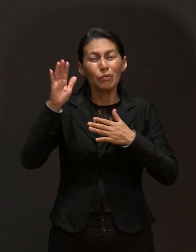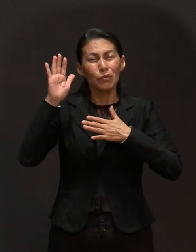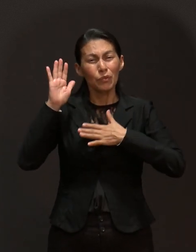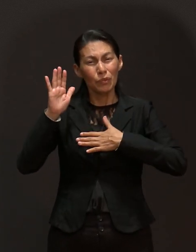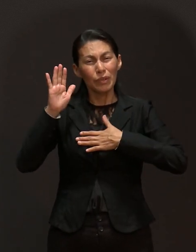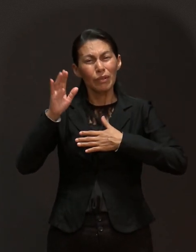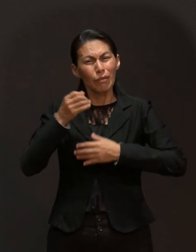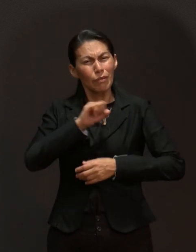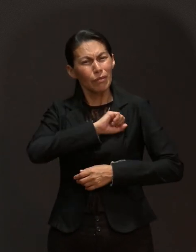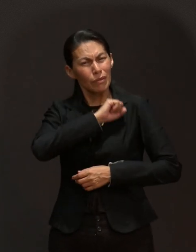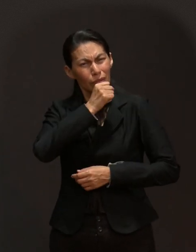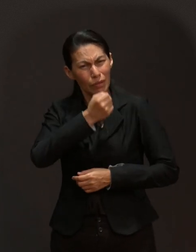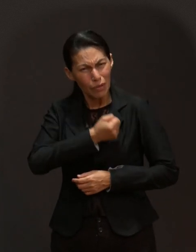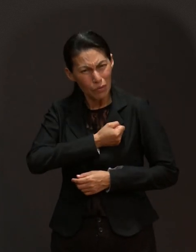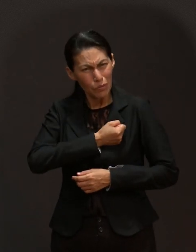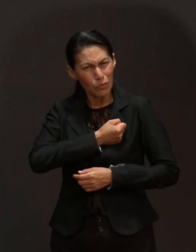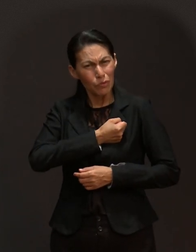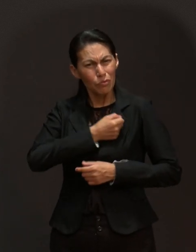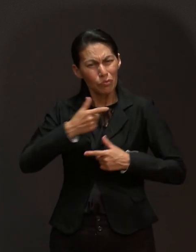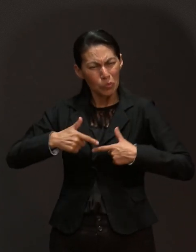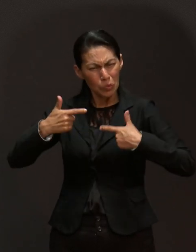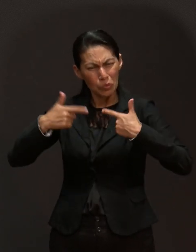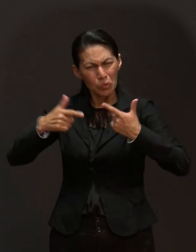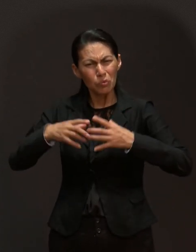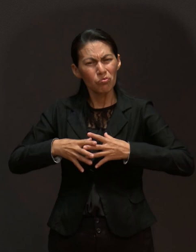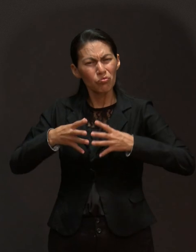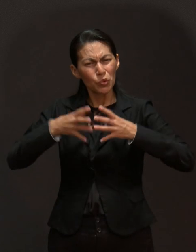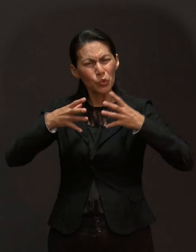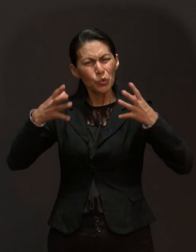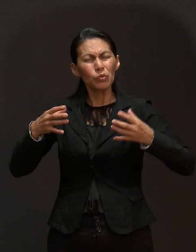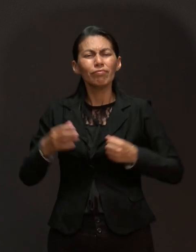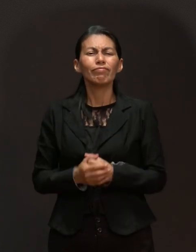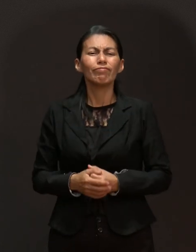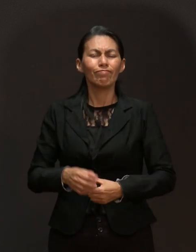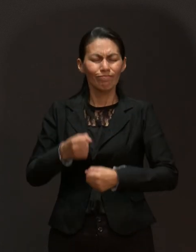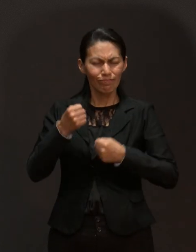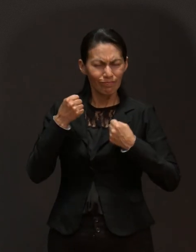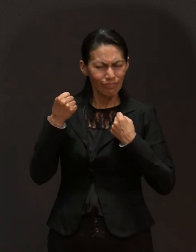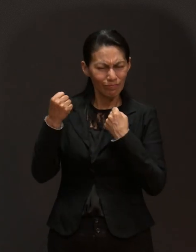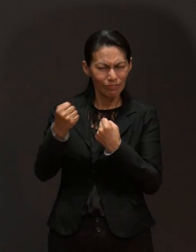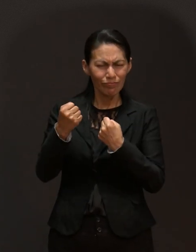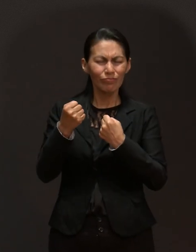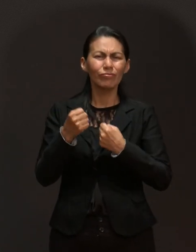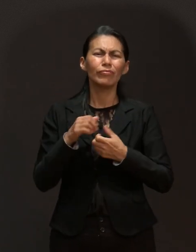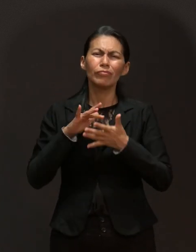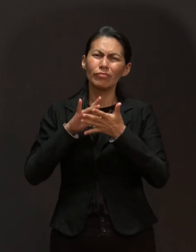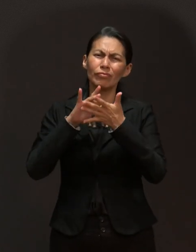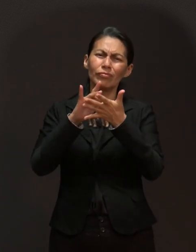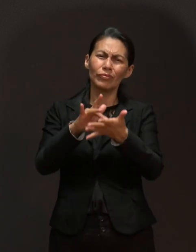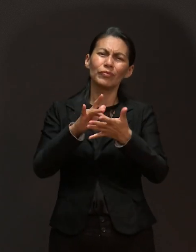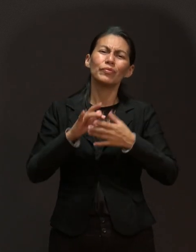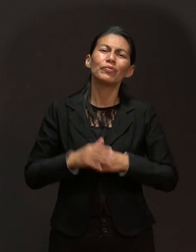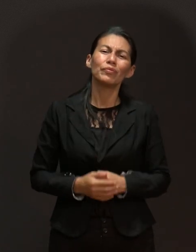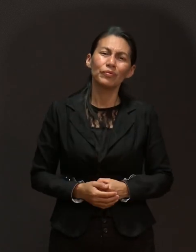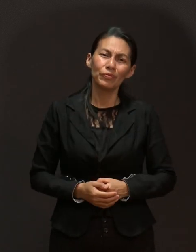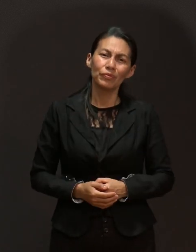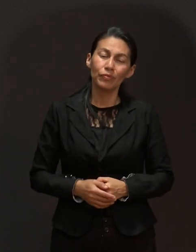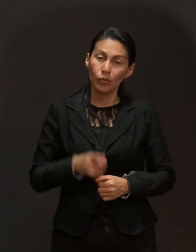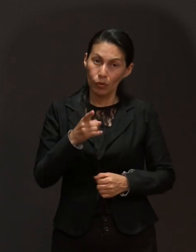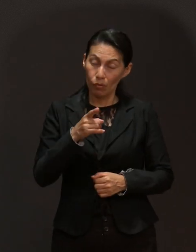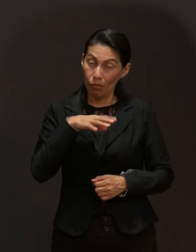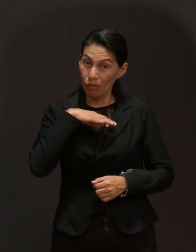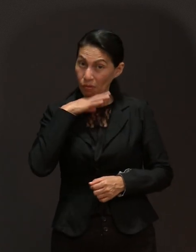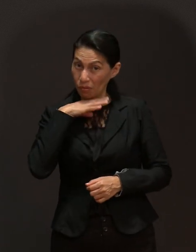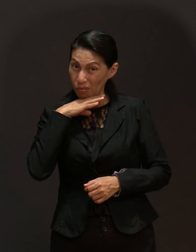promesas De salud De prosperidad De sustento De fortaleza